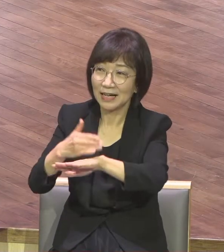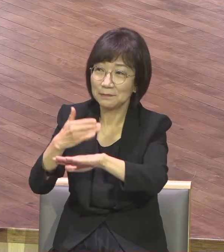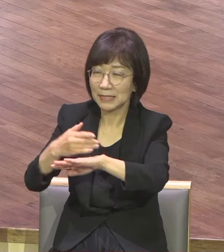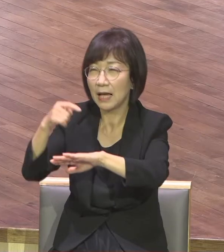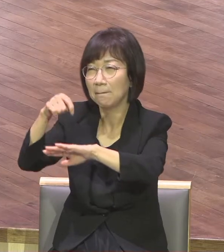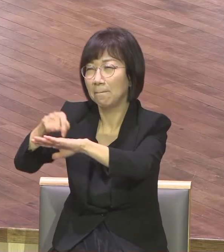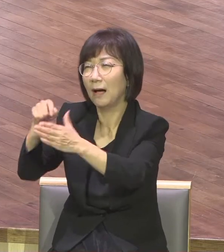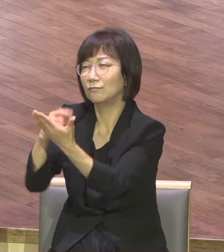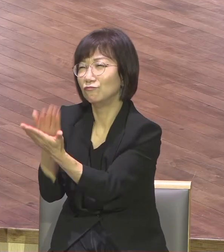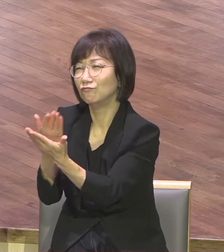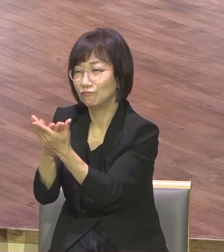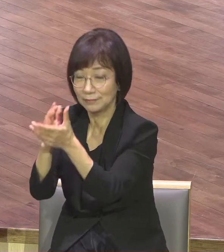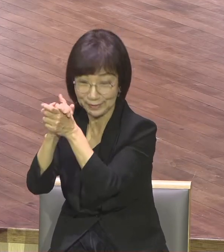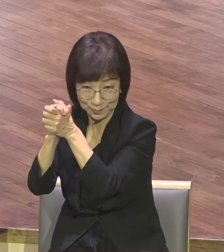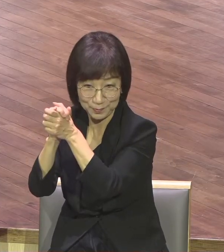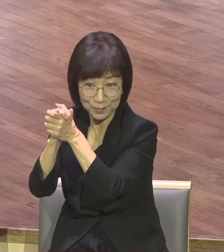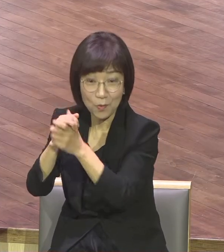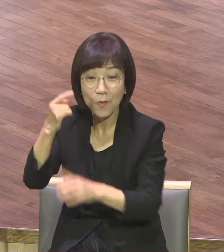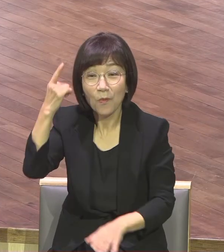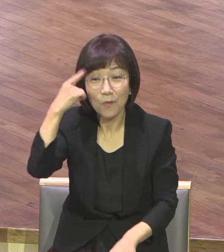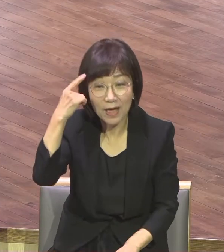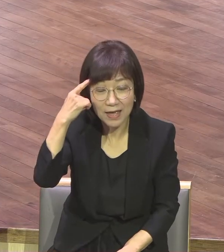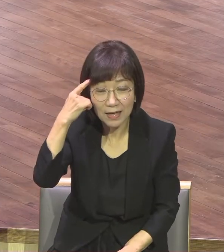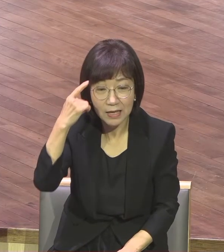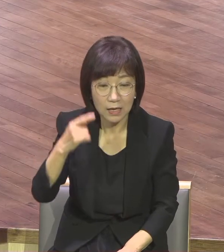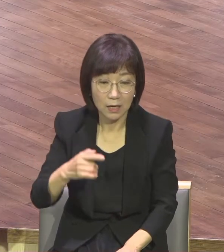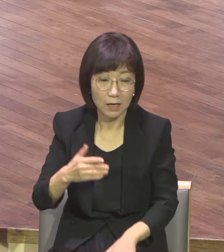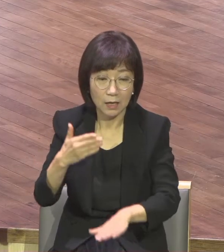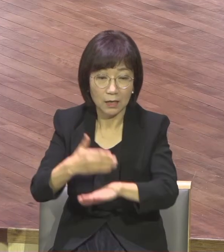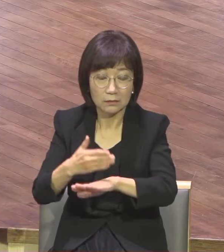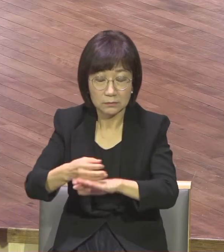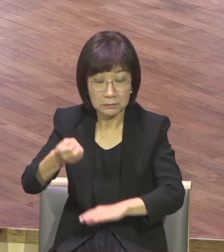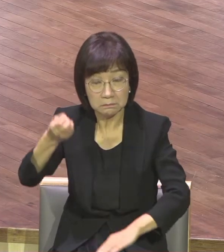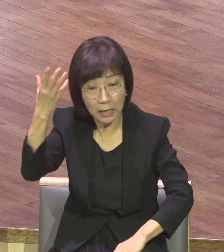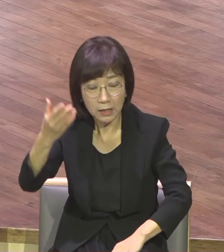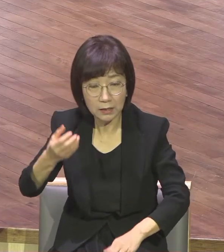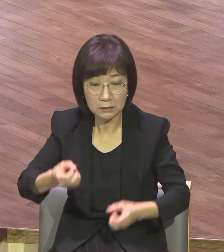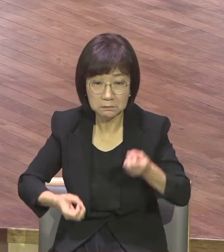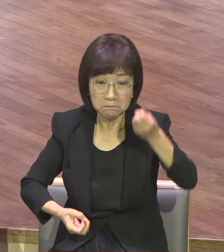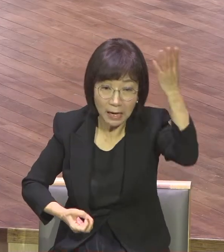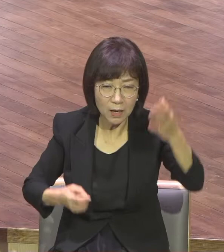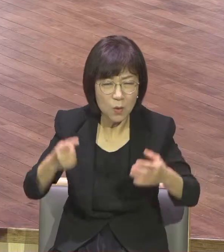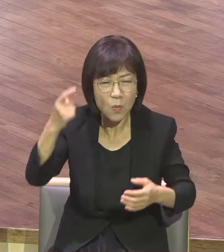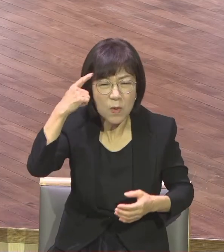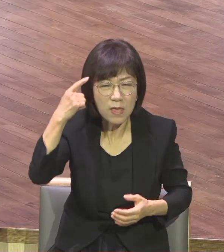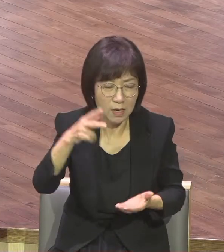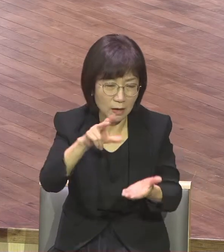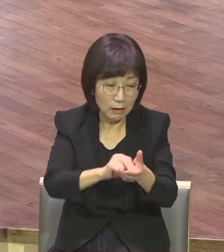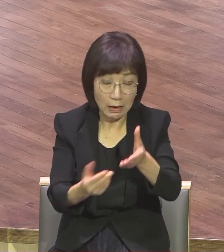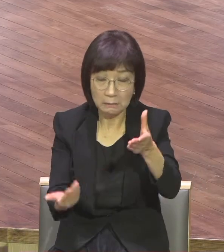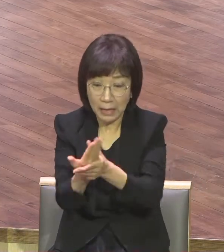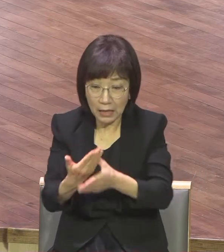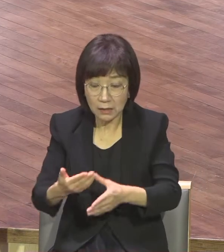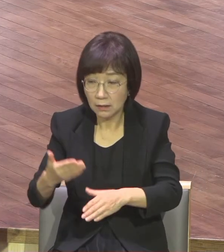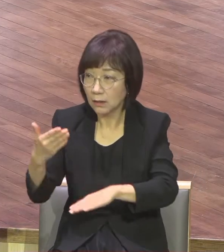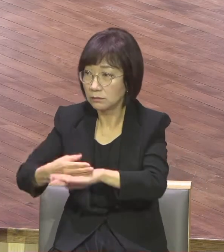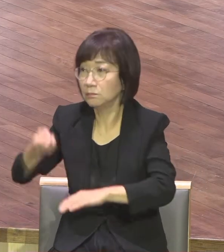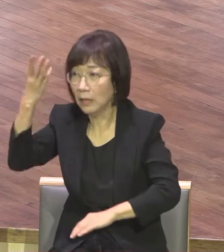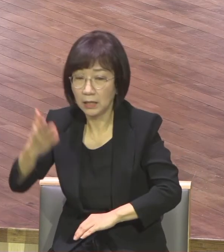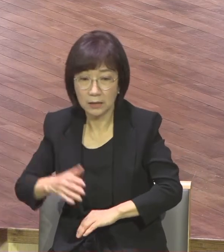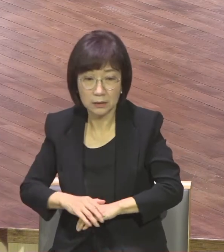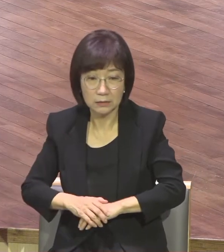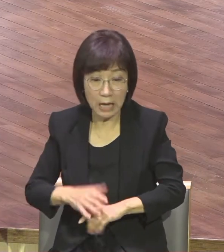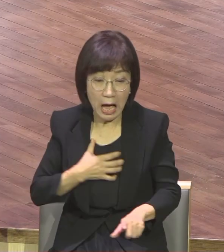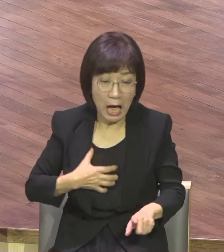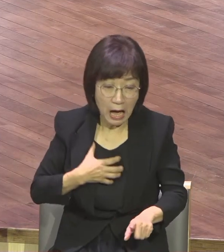있는 마음을 줘. 왜? 순간순간 잊어버린단 말이에요. 살다 보면 순간순간 잊어버려요.